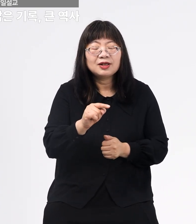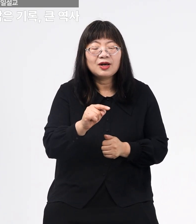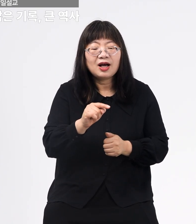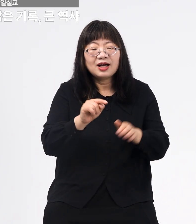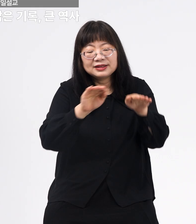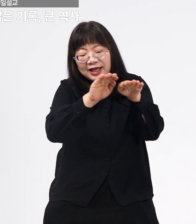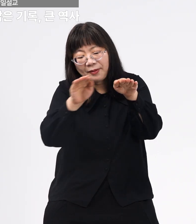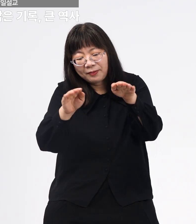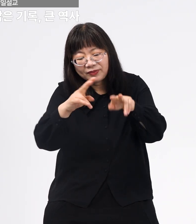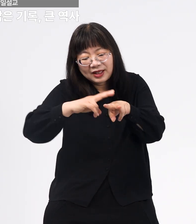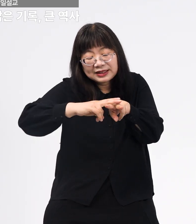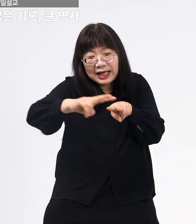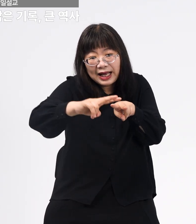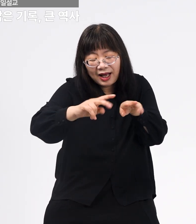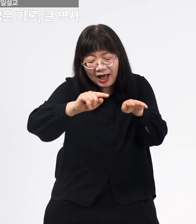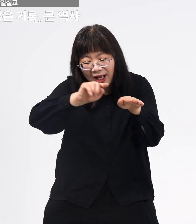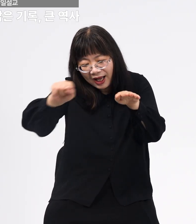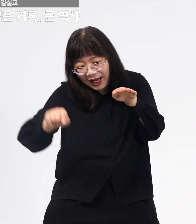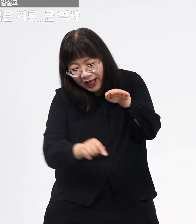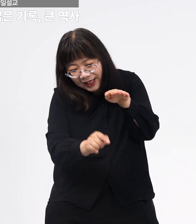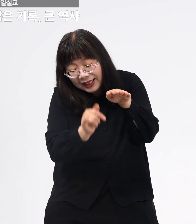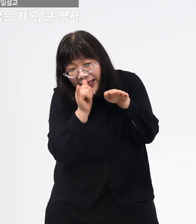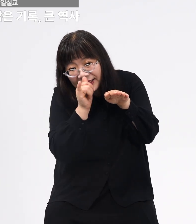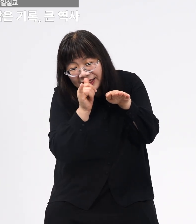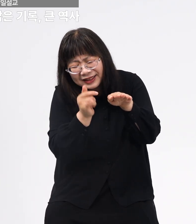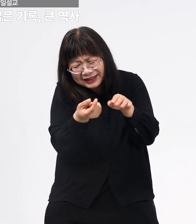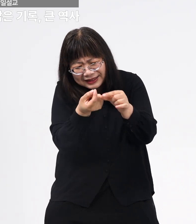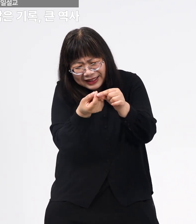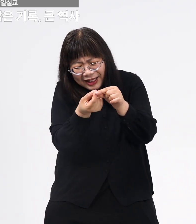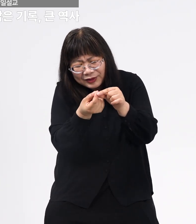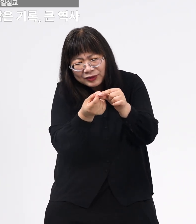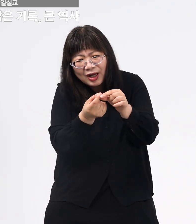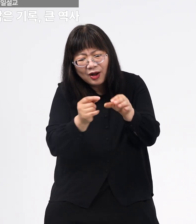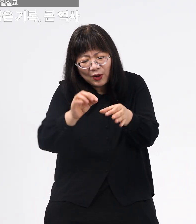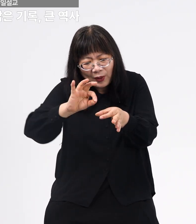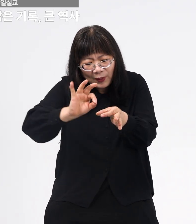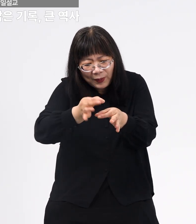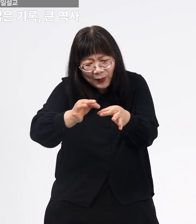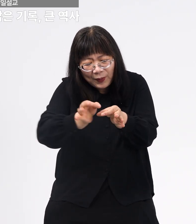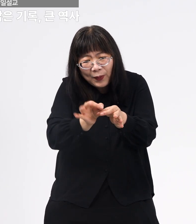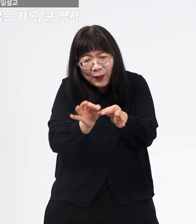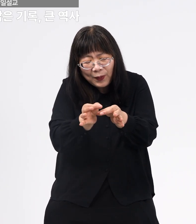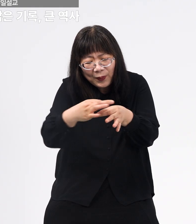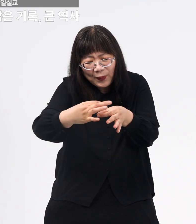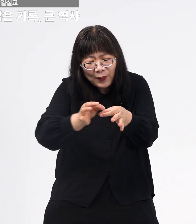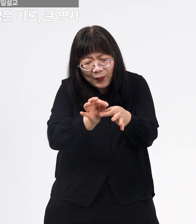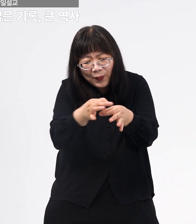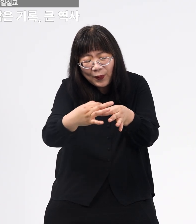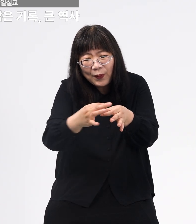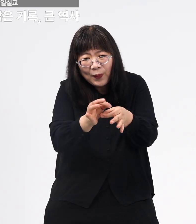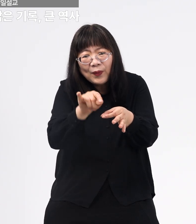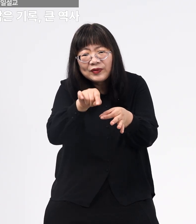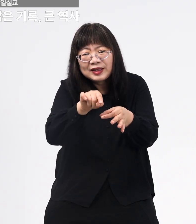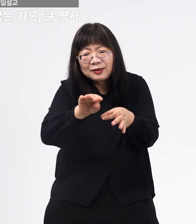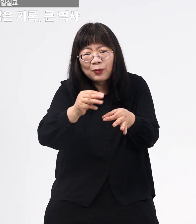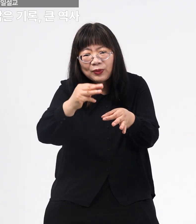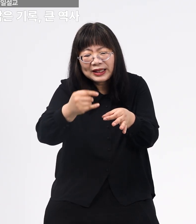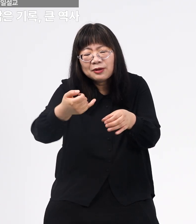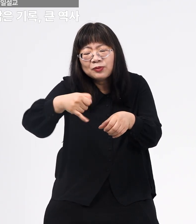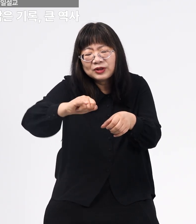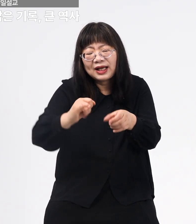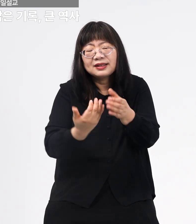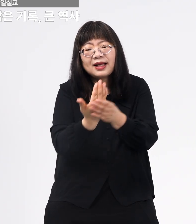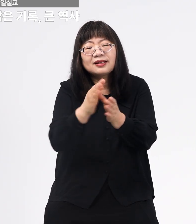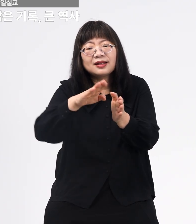곳에 딱 자리 잡고 있는 그 조그만 볼트가 그저 손가락으로 한 요 정도밖에 안 돼요.